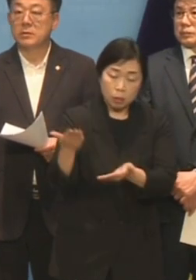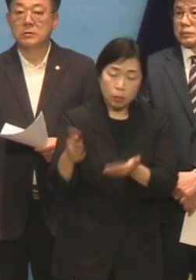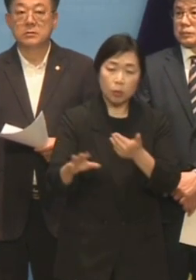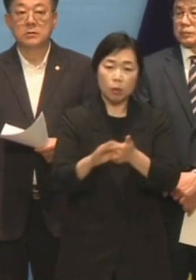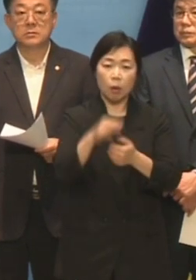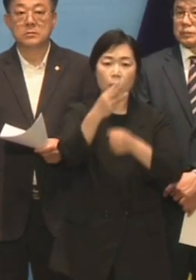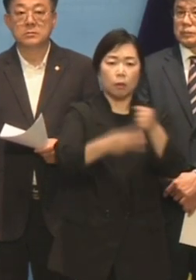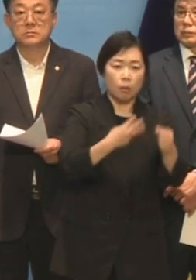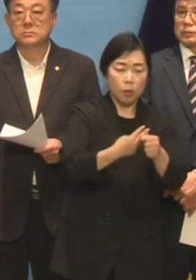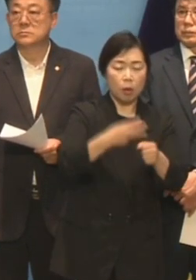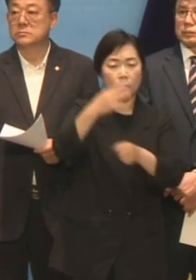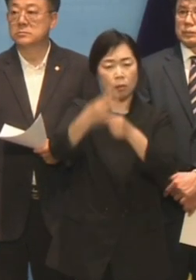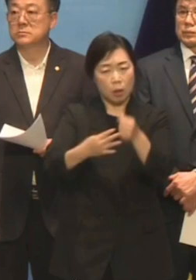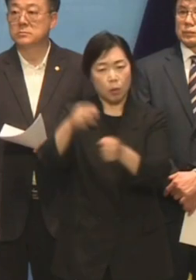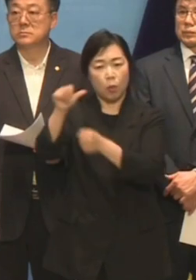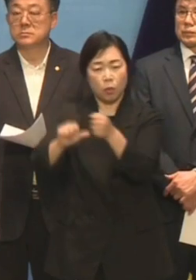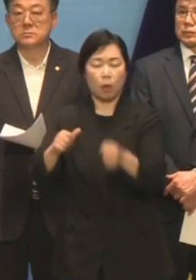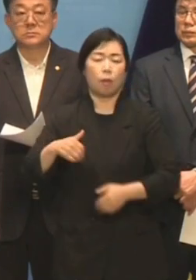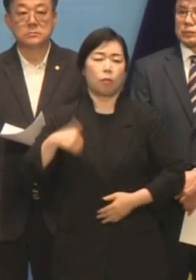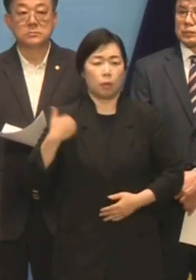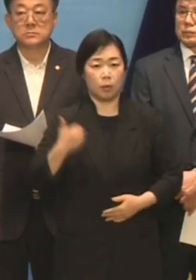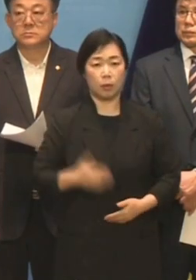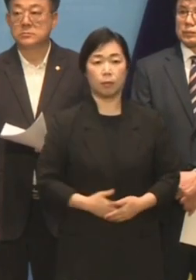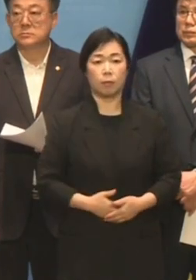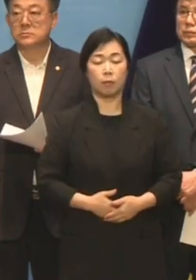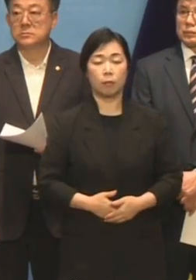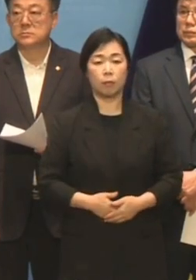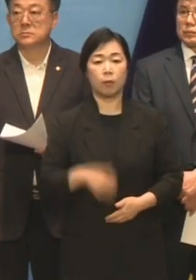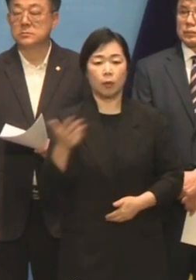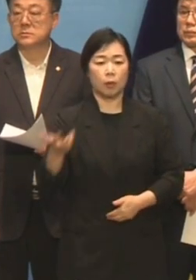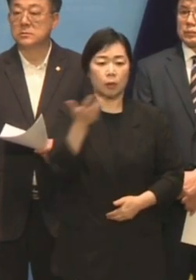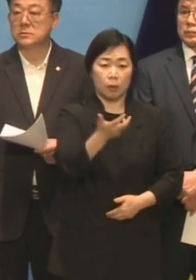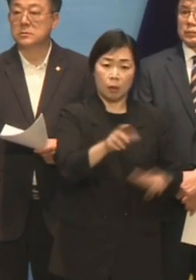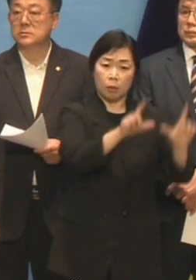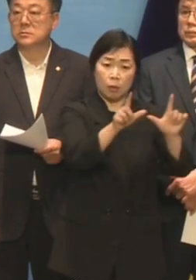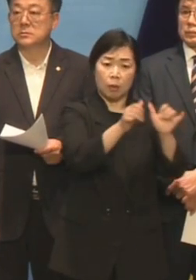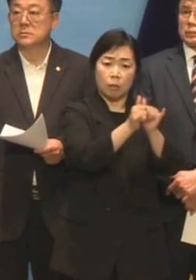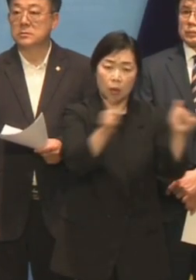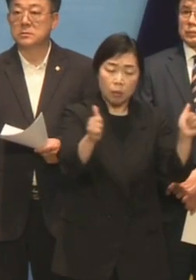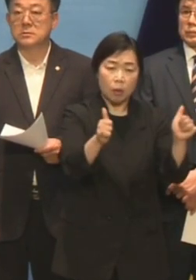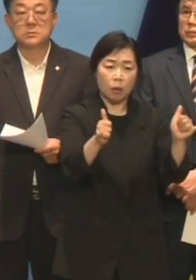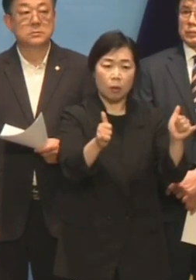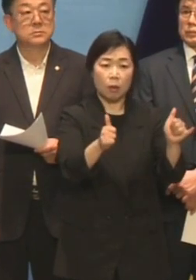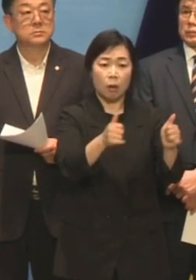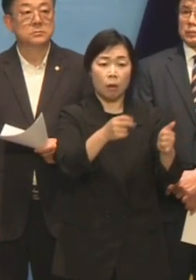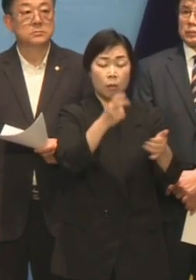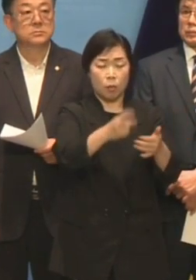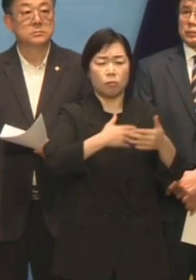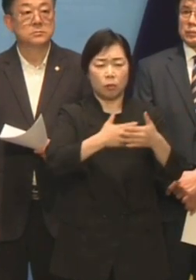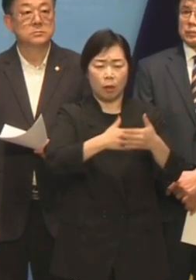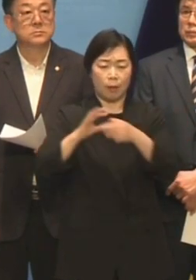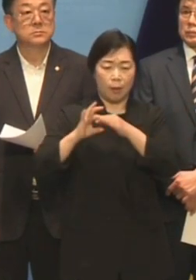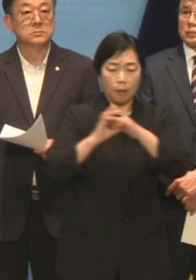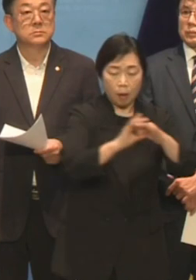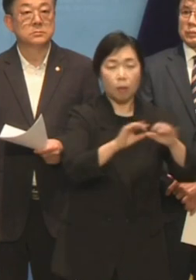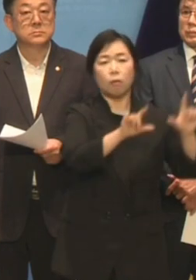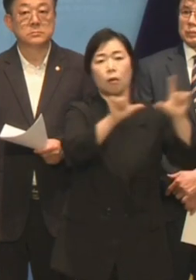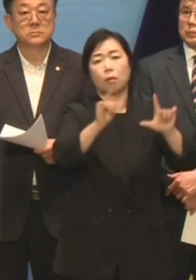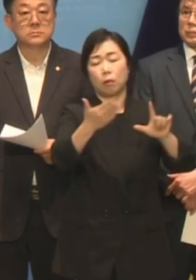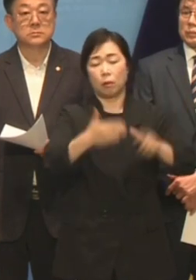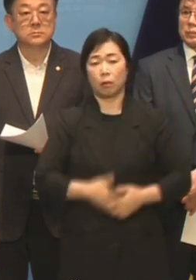4년, 5년이 걸릴지 모르는 상황이고 임차인들은 법적 불안한 상태 속에서 4년, 5년을 계속 있어야 된다는 얘기가 됩니다.